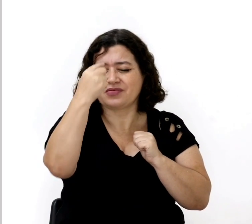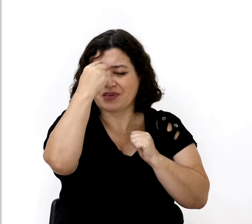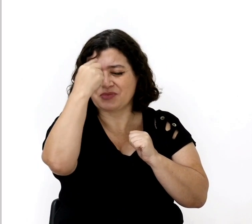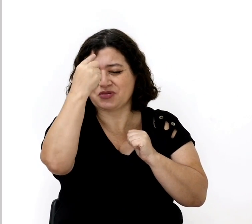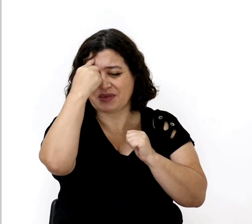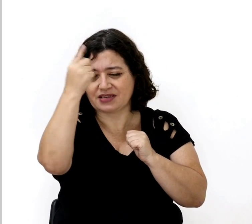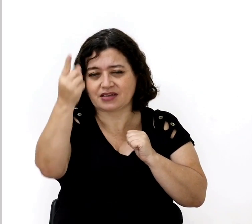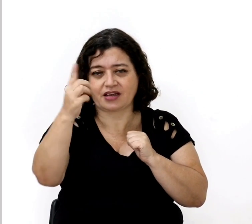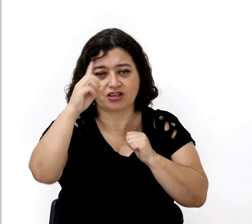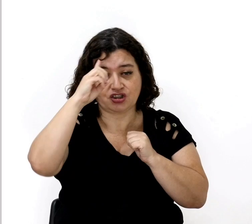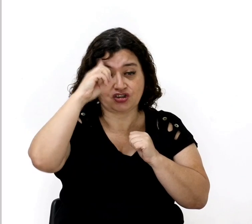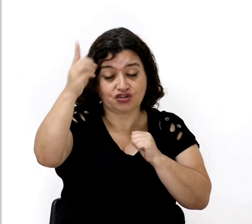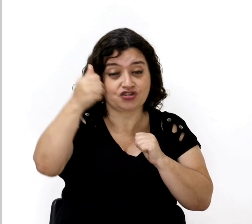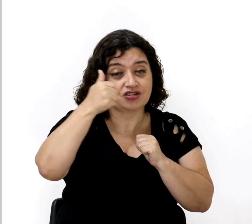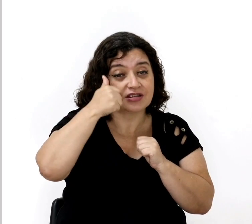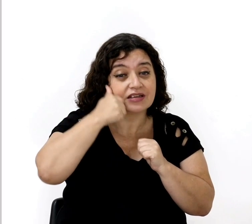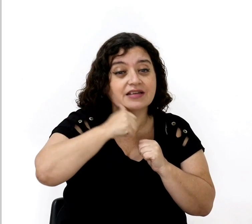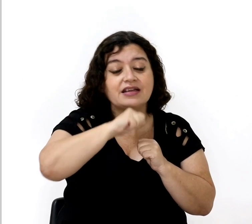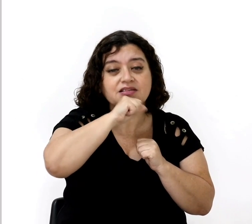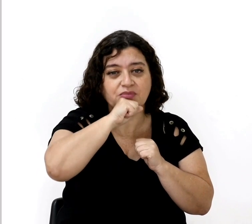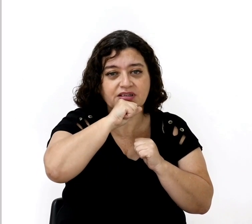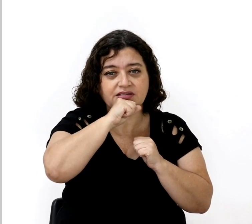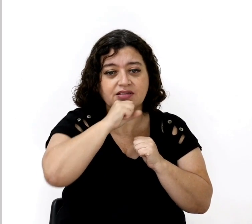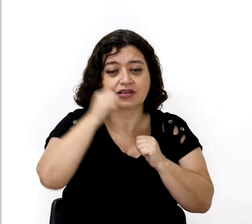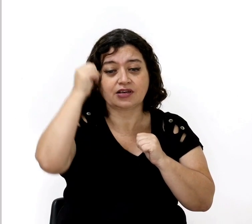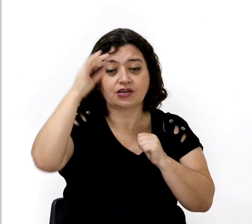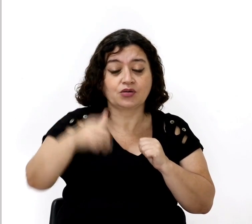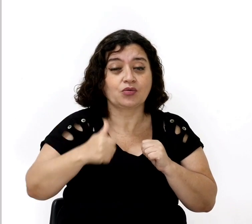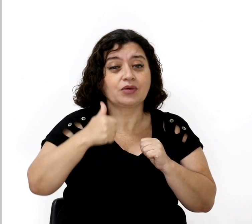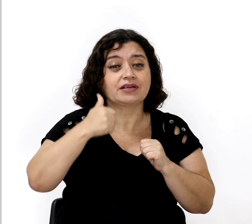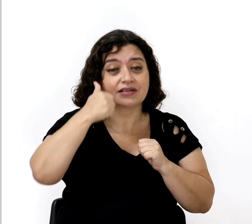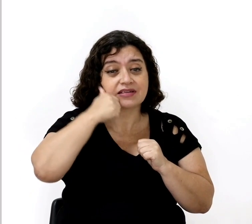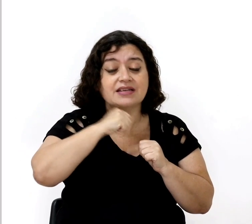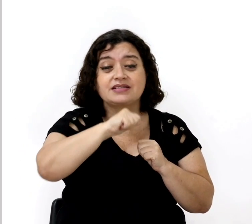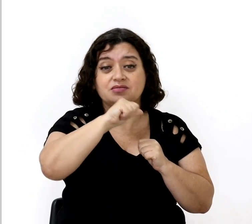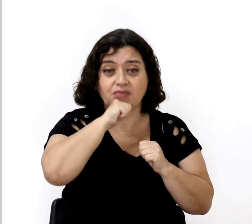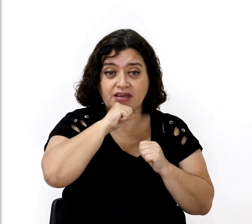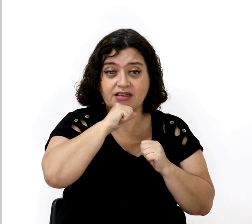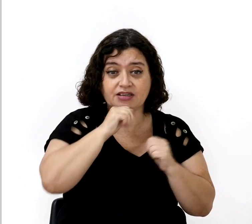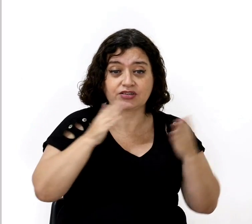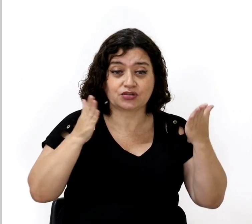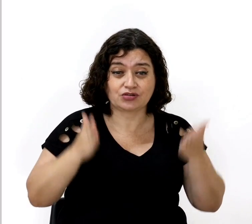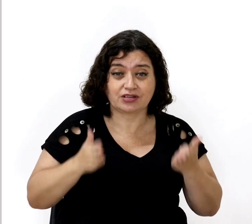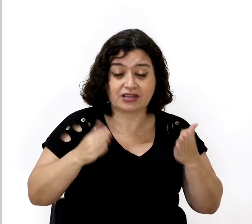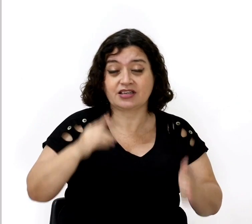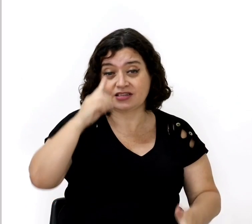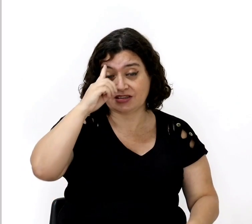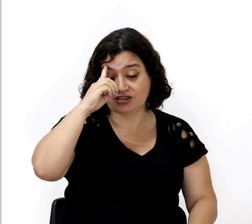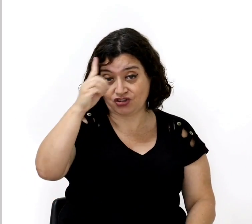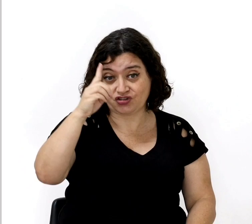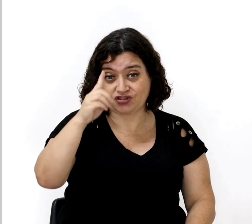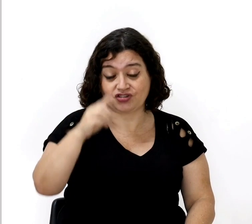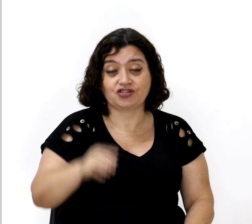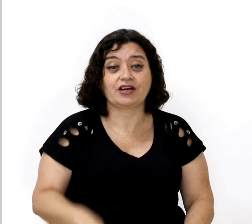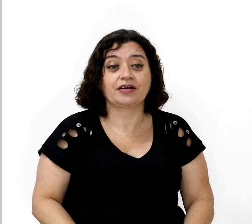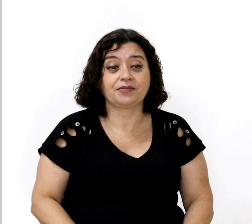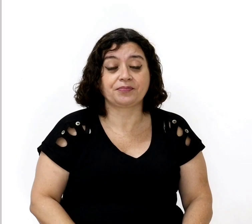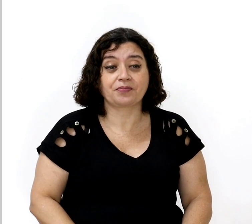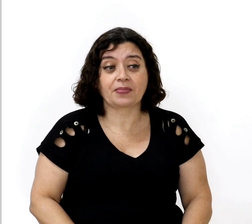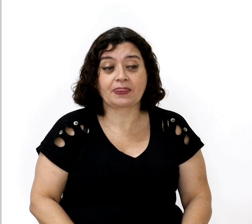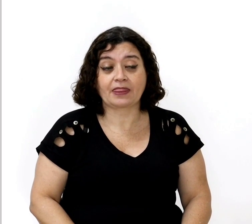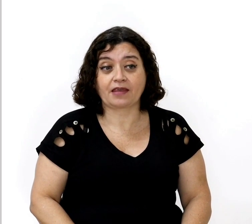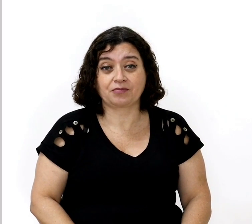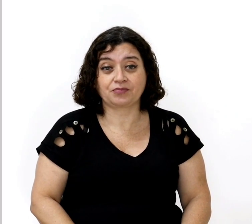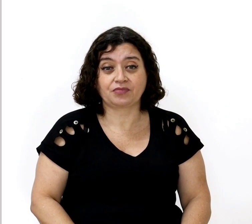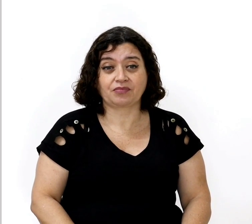Vamos pensar assim, Dia das Mães. Quantas mães, nesse Dia das Mães, estão, por exemplo,